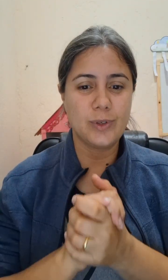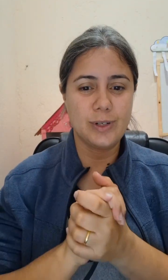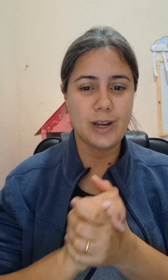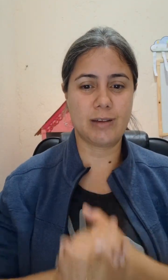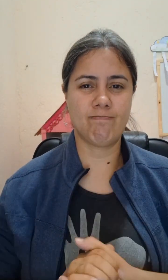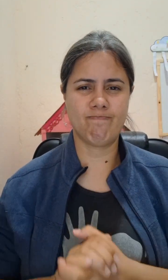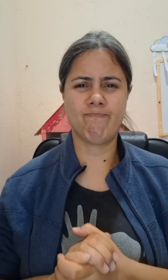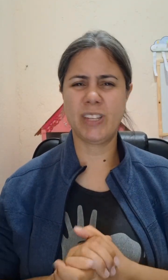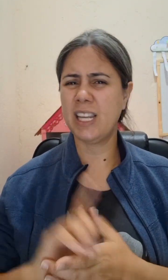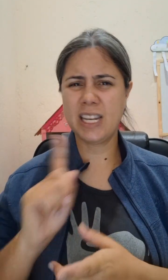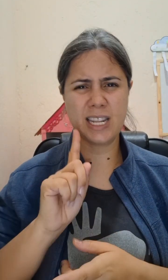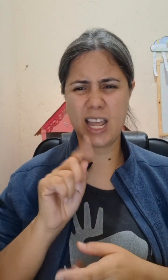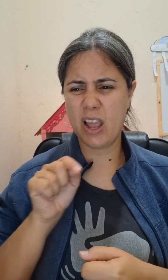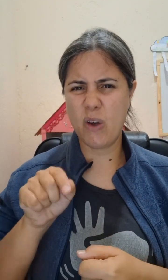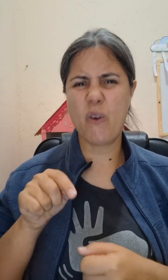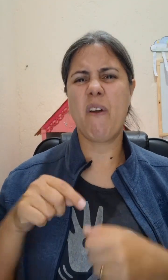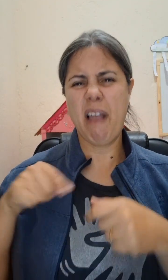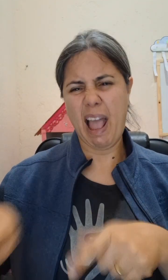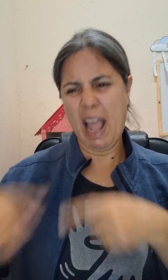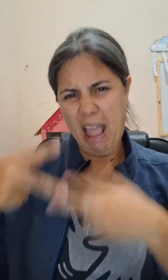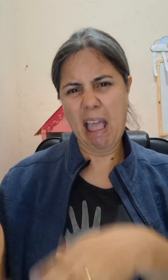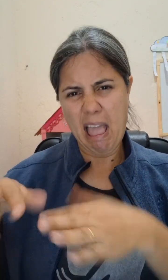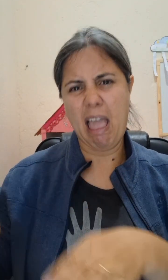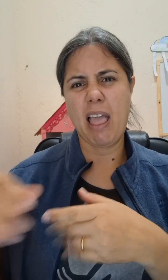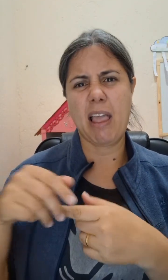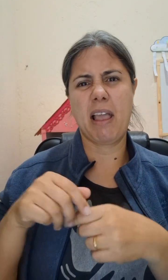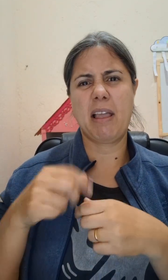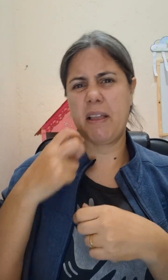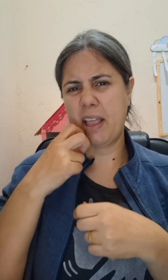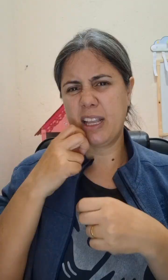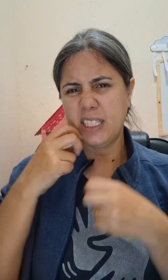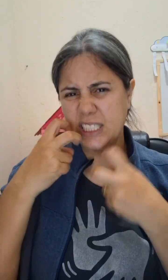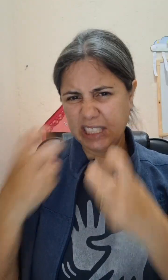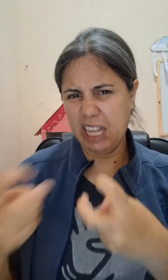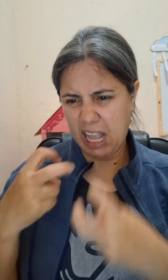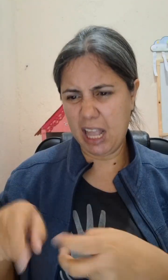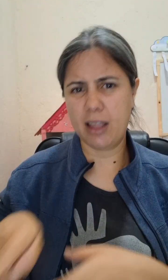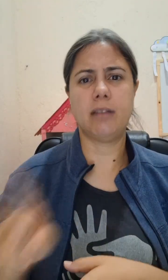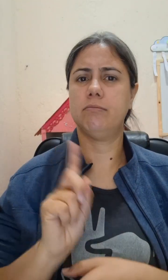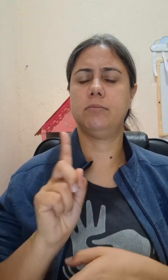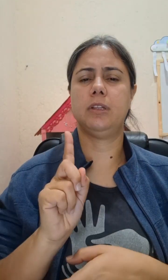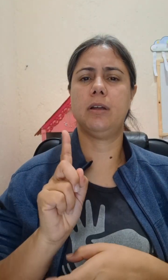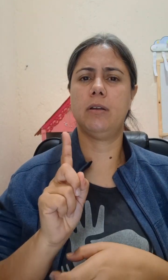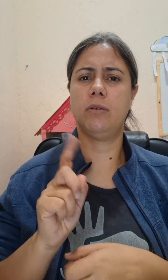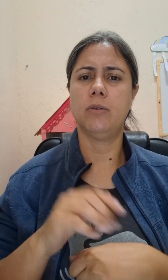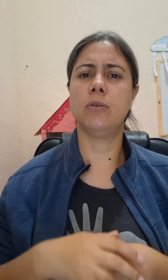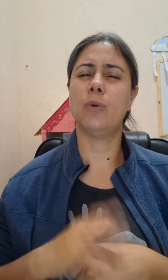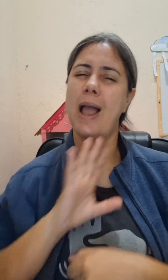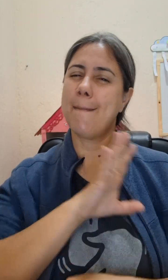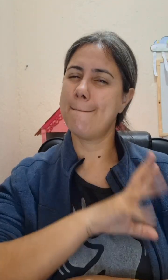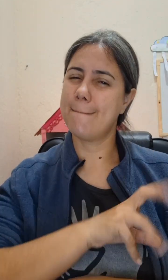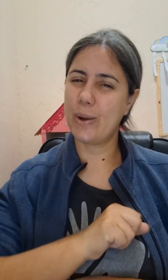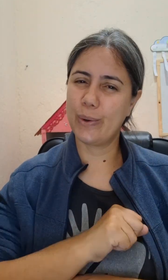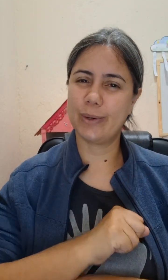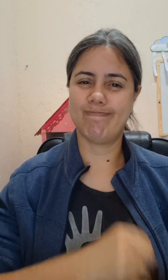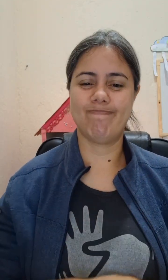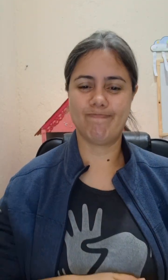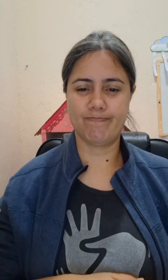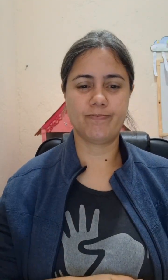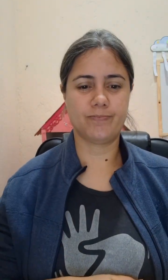suas esposas e não pode tratar ela com amargura, gritar, não. É tudo